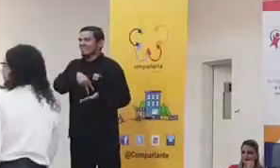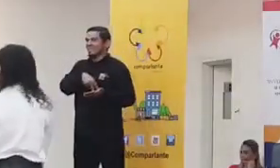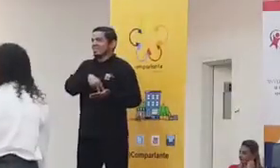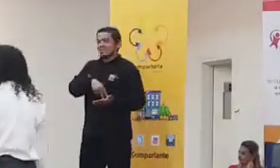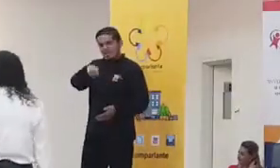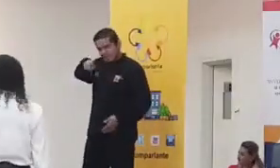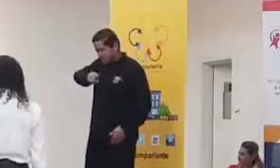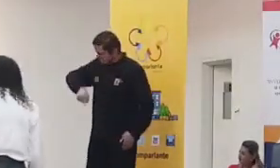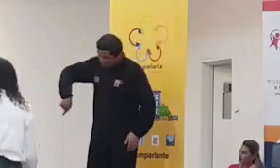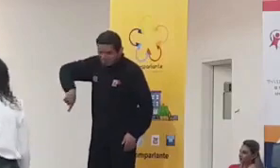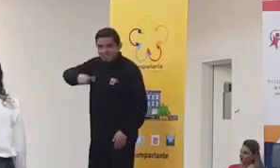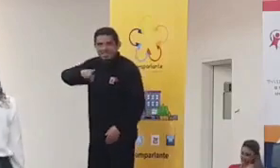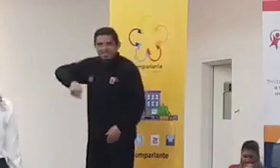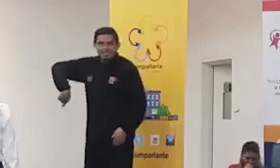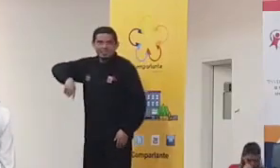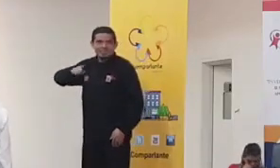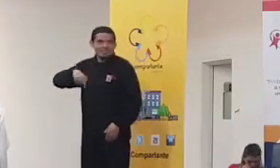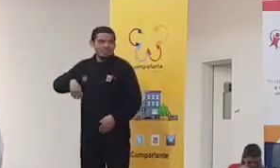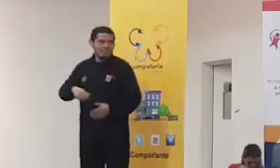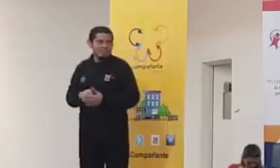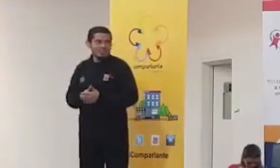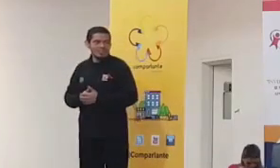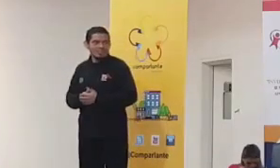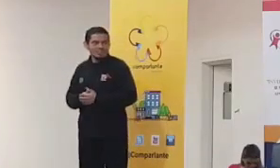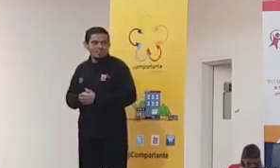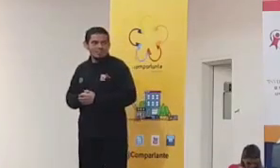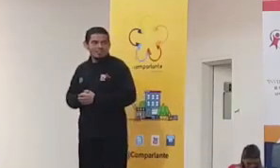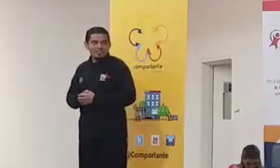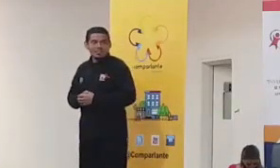Yo no me paro. Y nada,